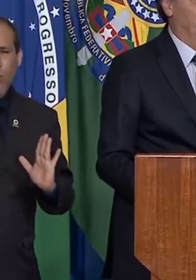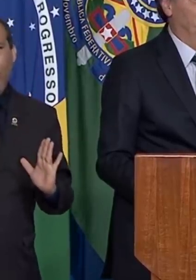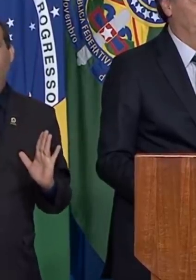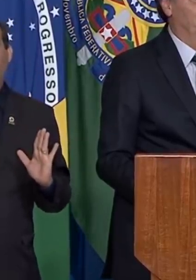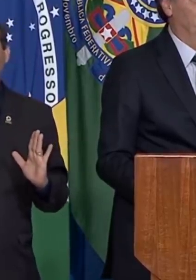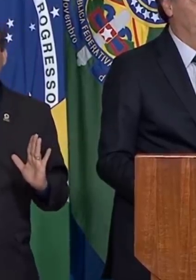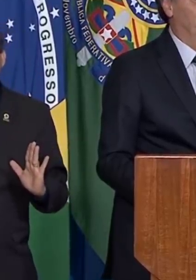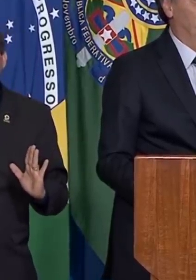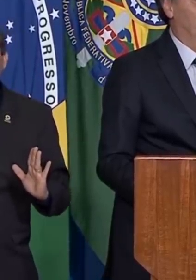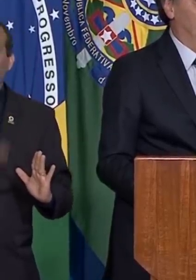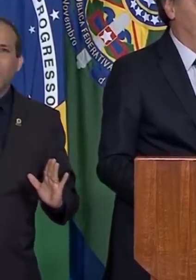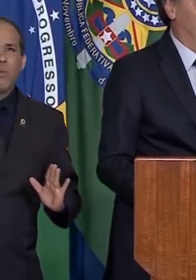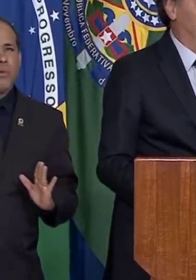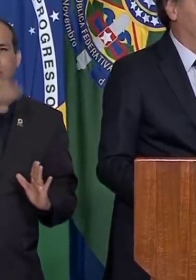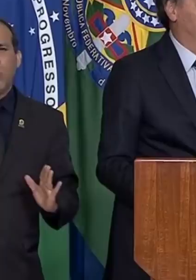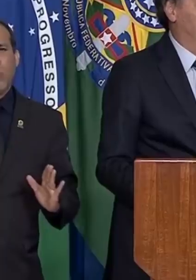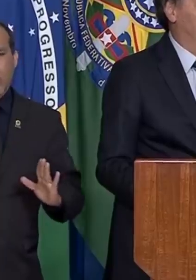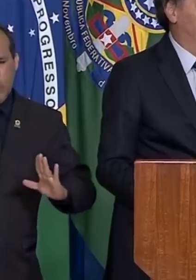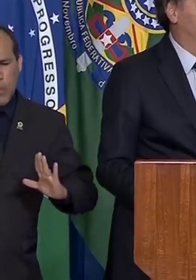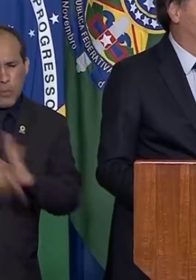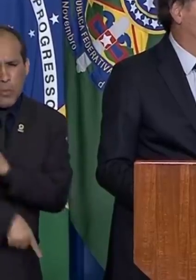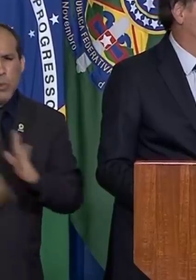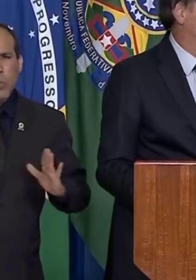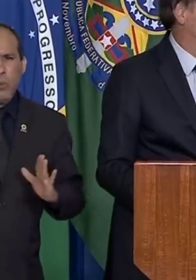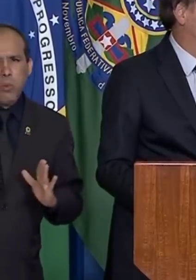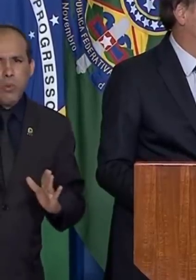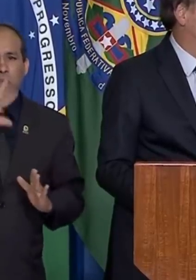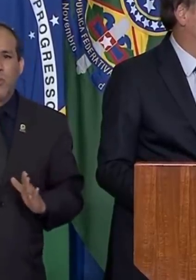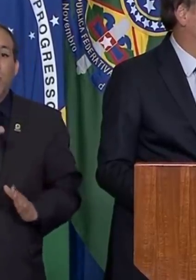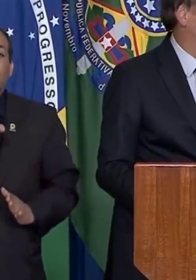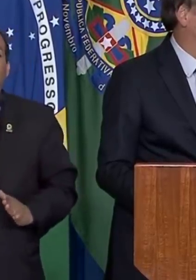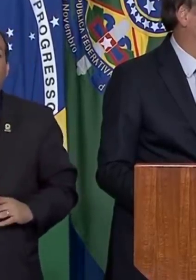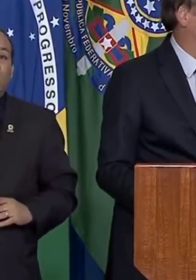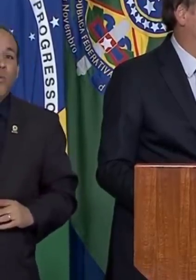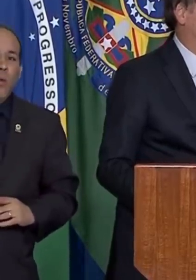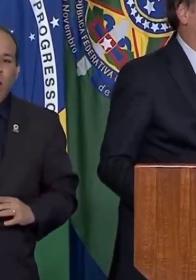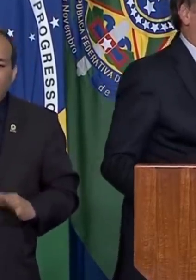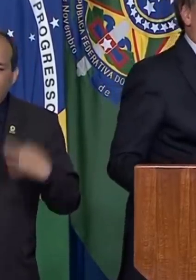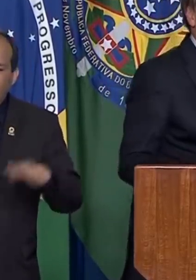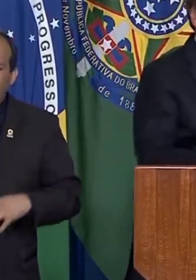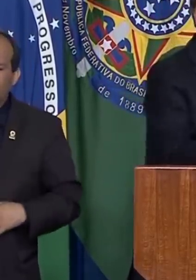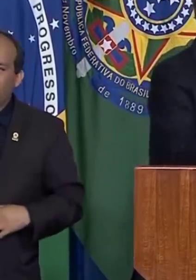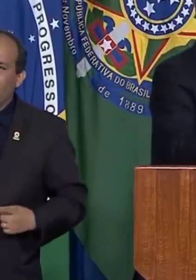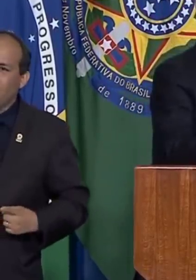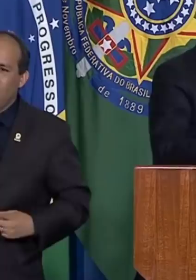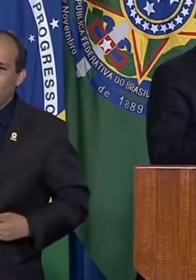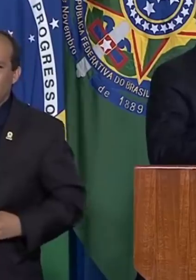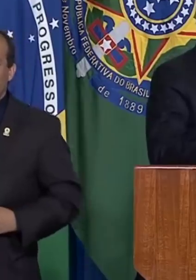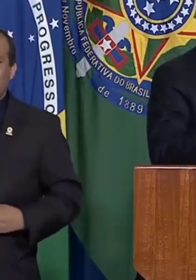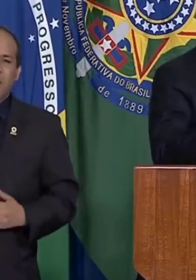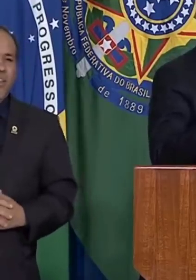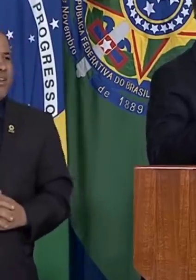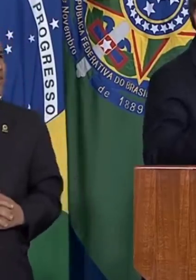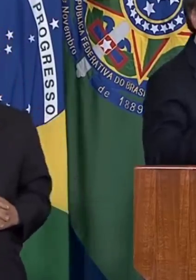a extensão, a profundidade e vai conhecer os resultados muito breve. Muito obrigado.